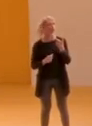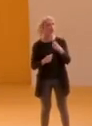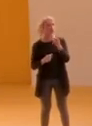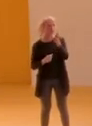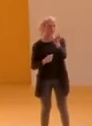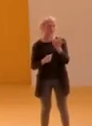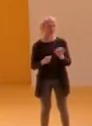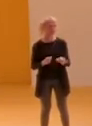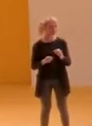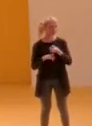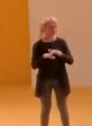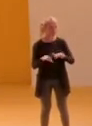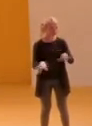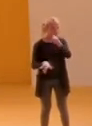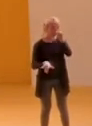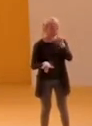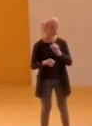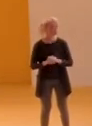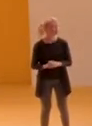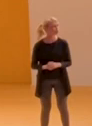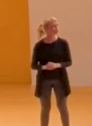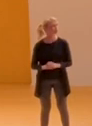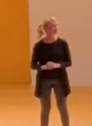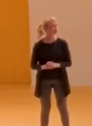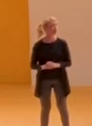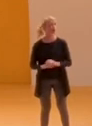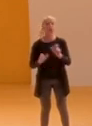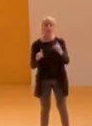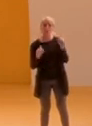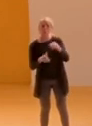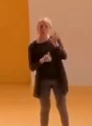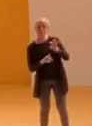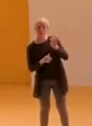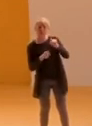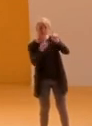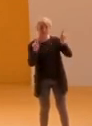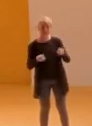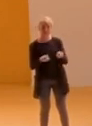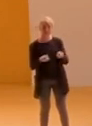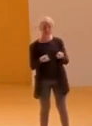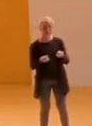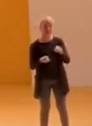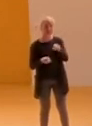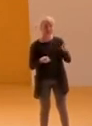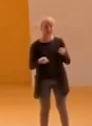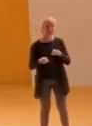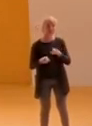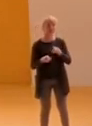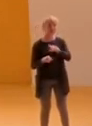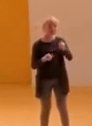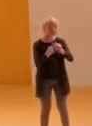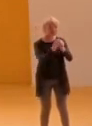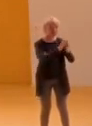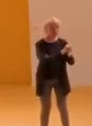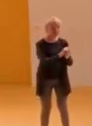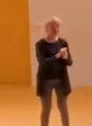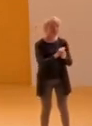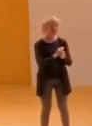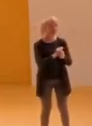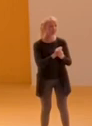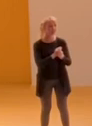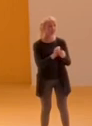populacji to co możecie państwo zauważyć To fakt że te zmiany że te